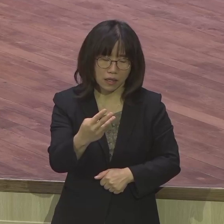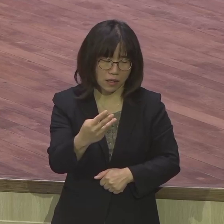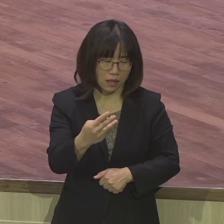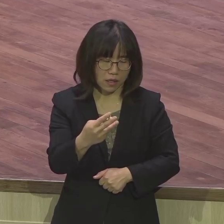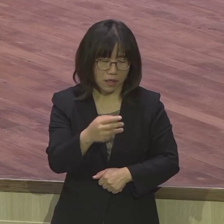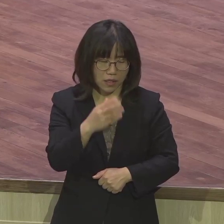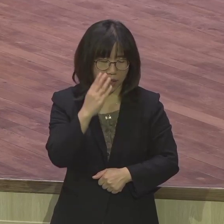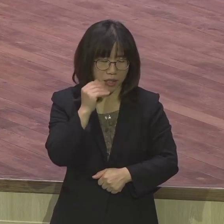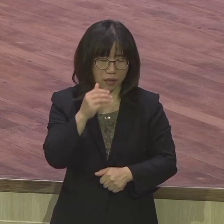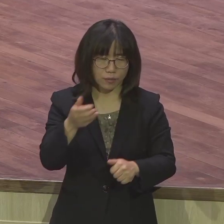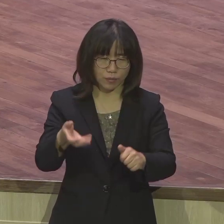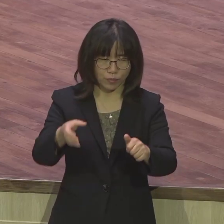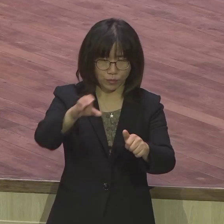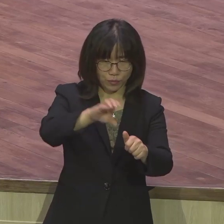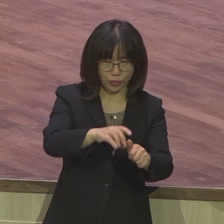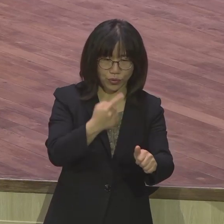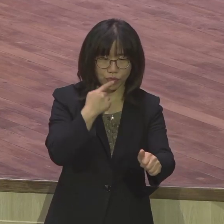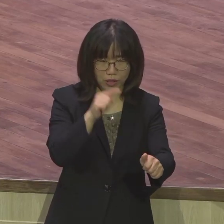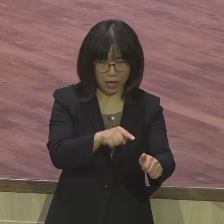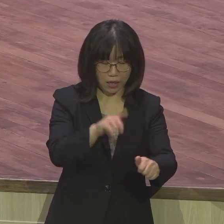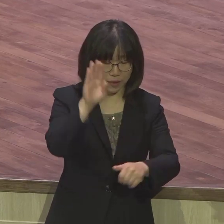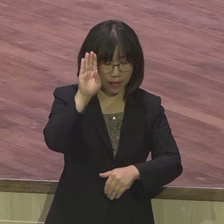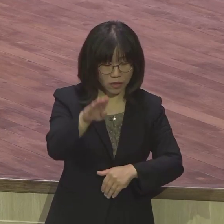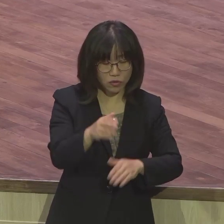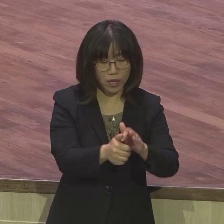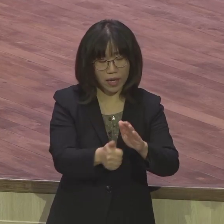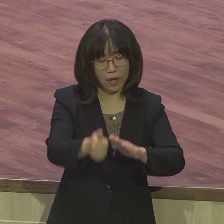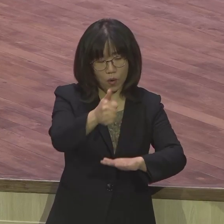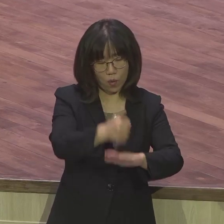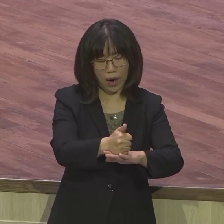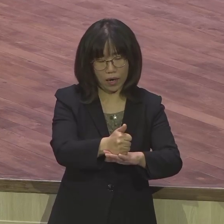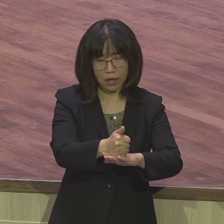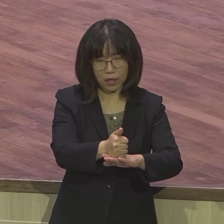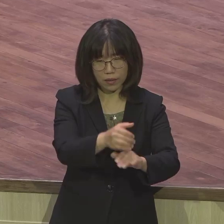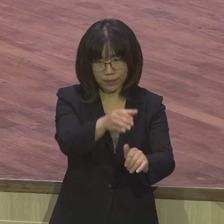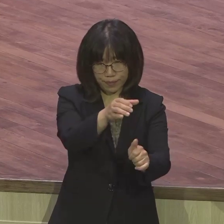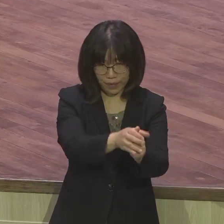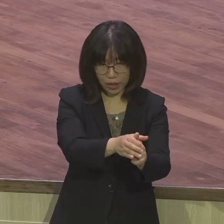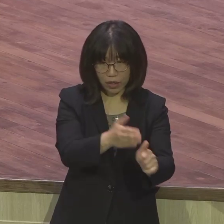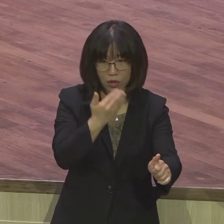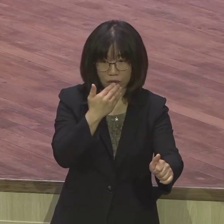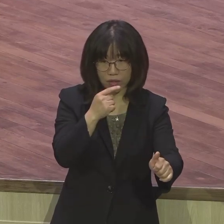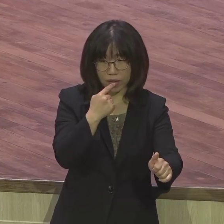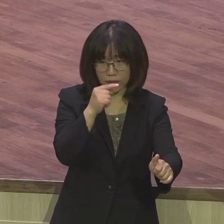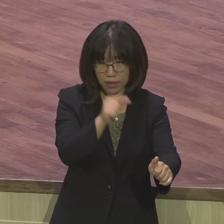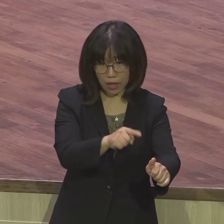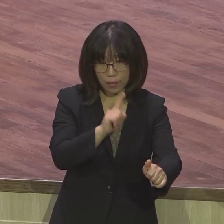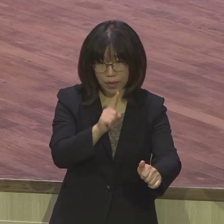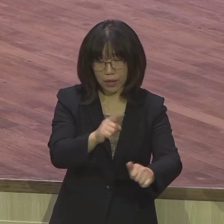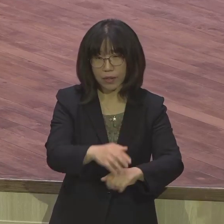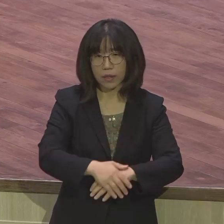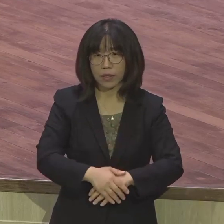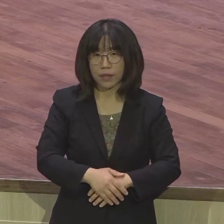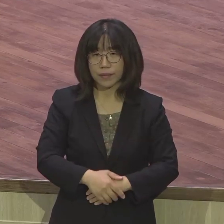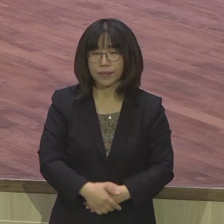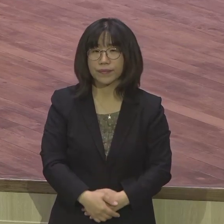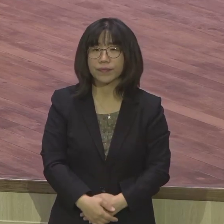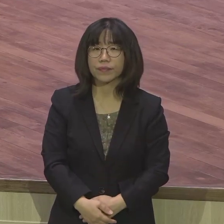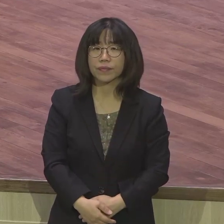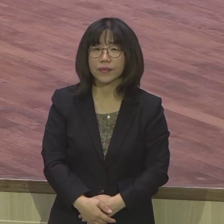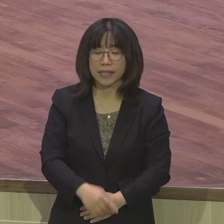부어서 이스라엘 왕이 되게 하라. 아홉불라의 이 아벨물라의 이 사바의 아들, 그러니까 이 엘리사에게 기름